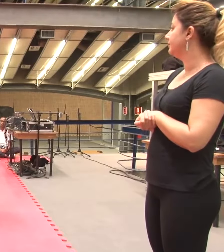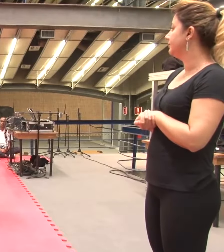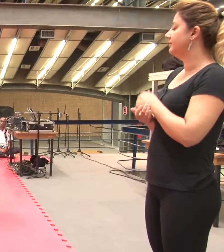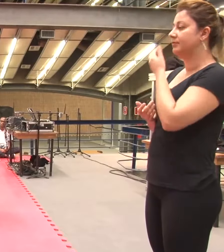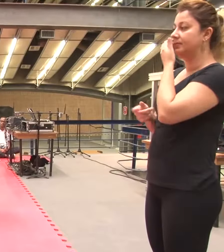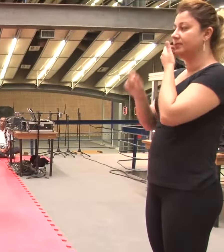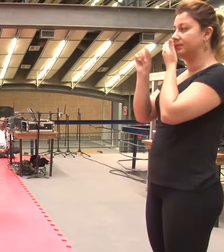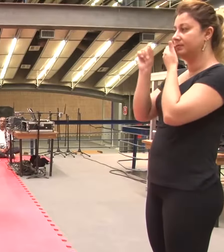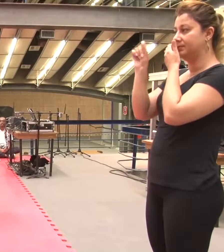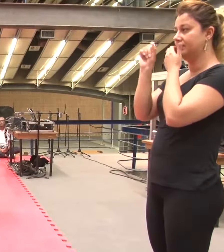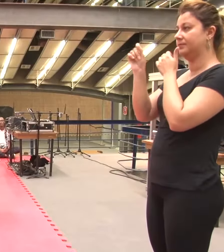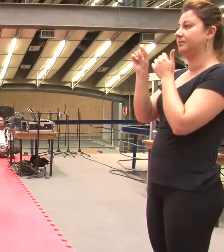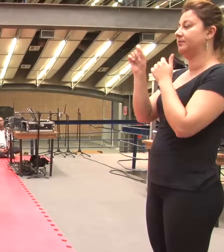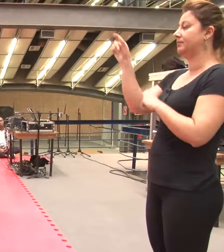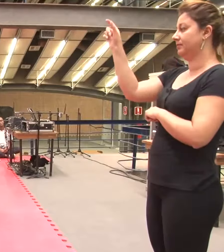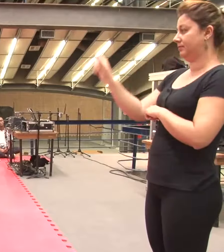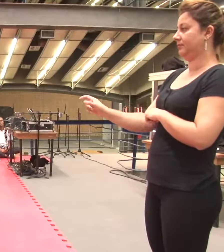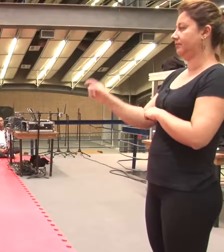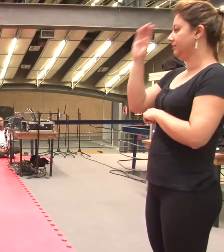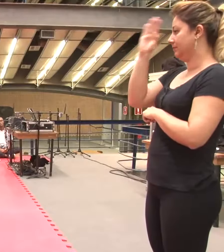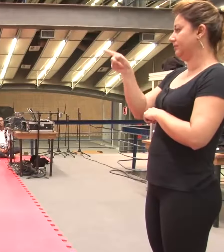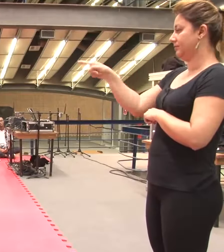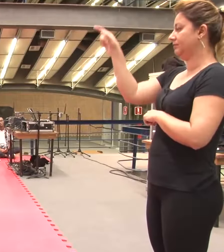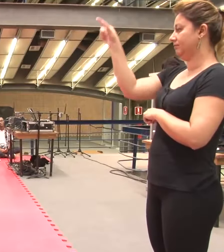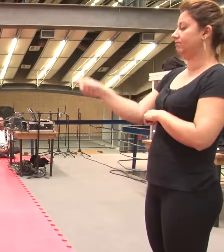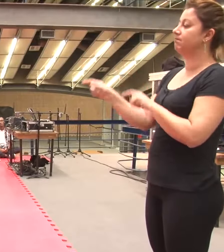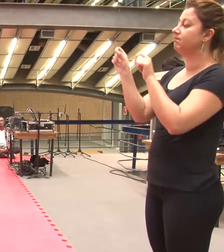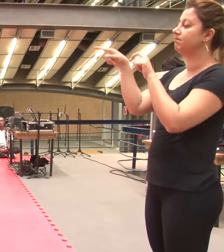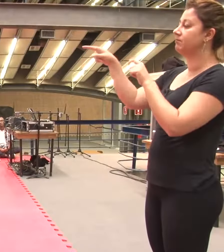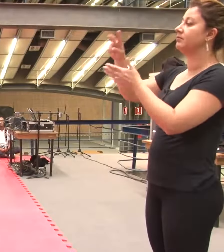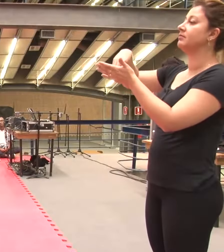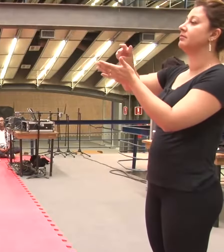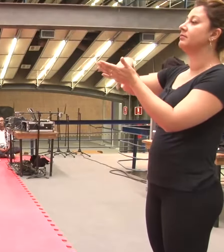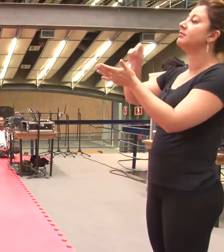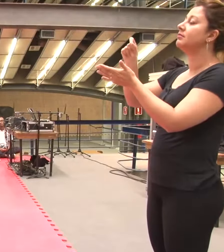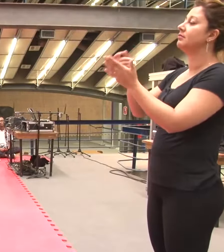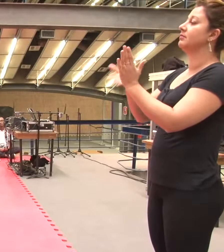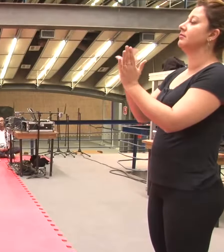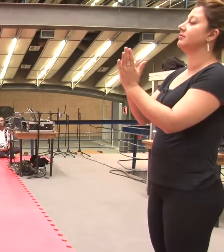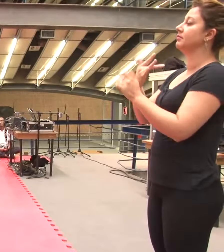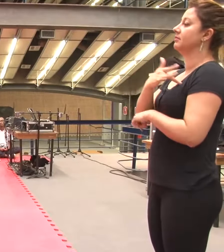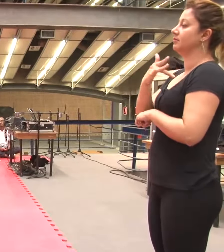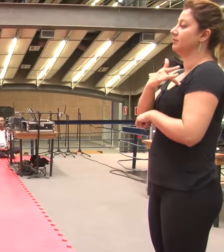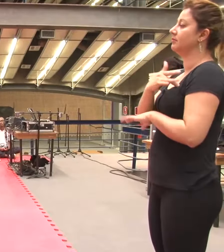O que é que lia a personagem principal? Romances românticos.